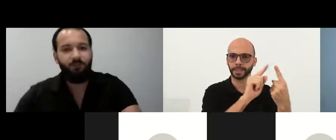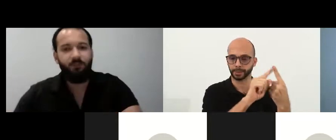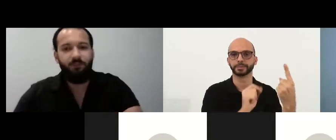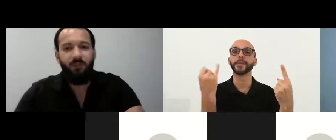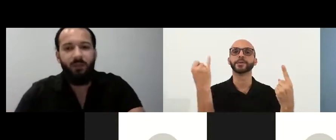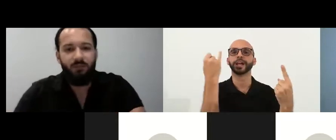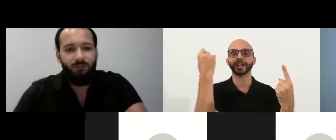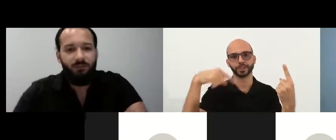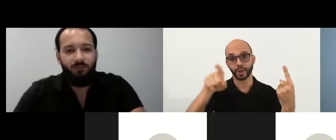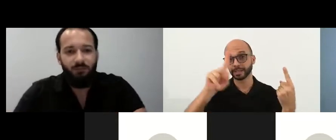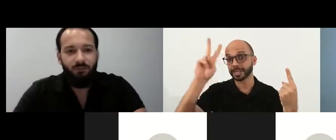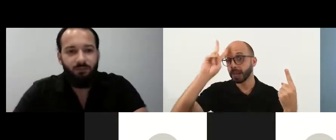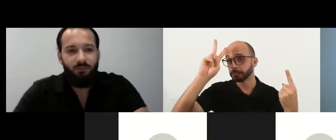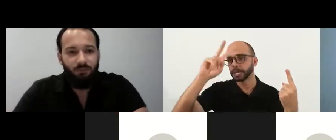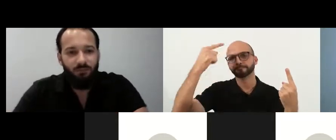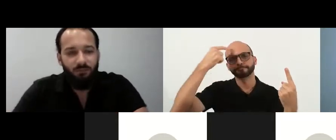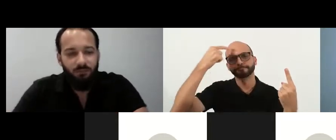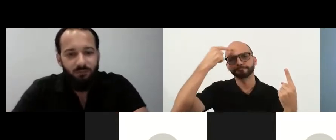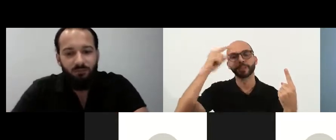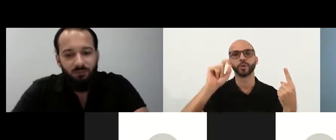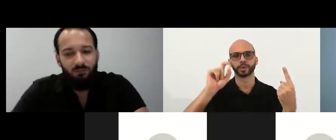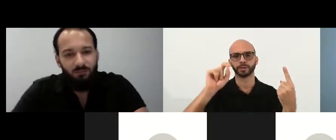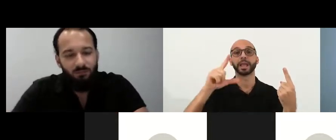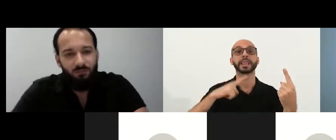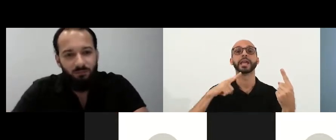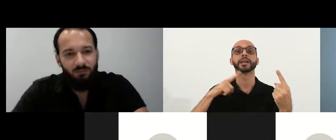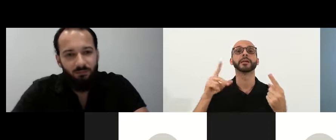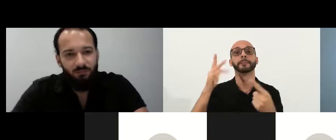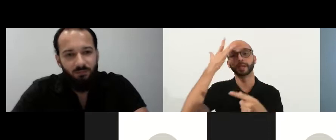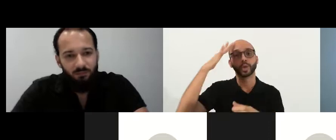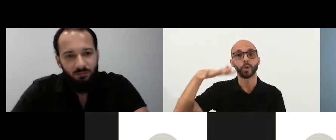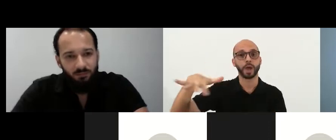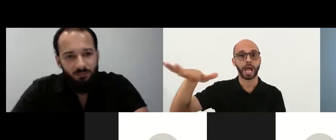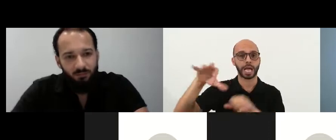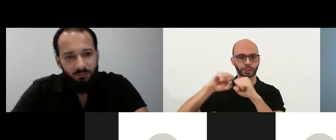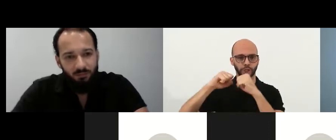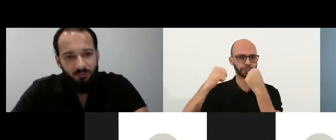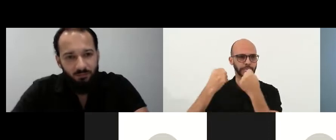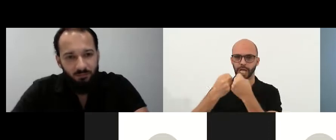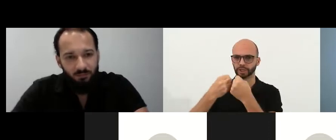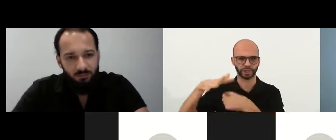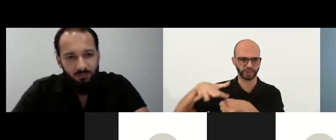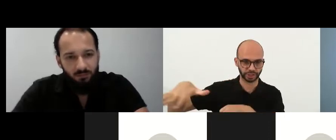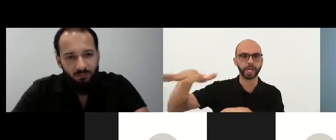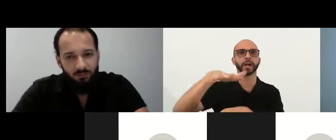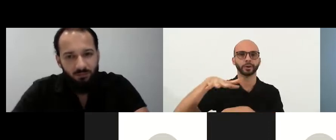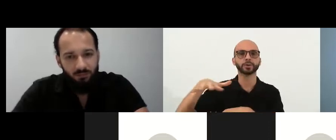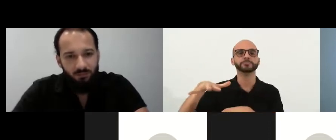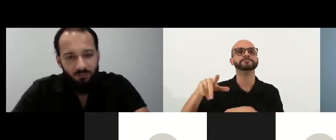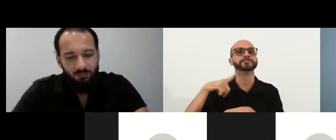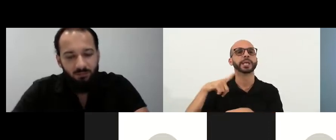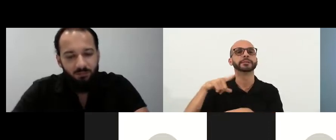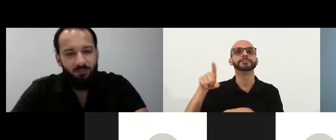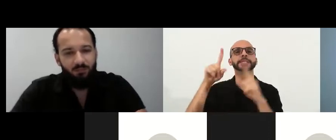nossa interação. A primeira é importante relembrar a importância, né, de